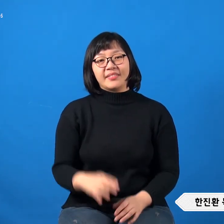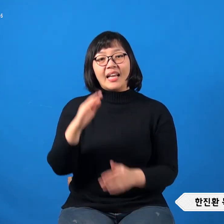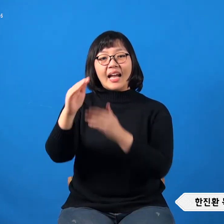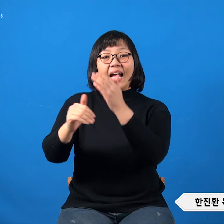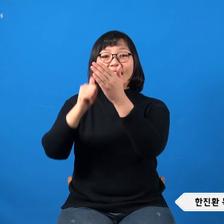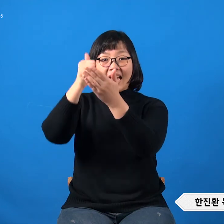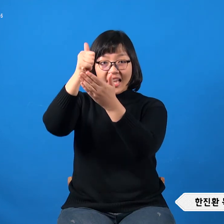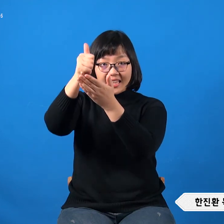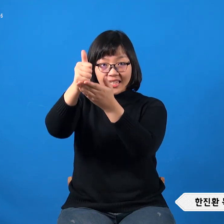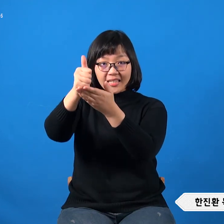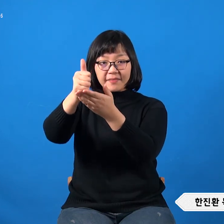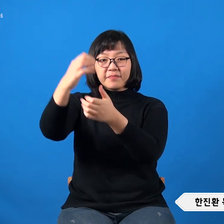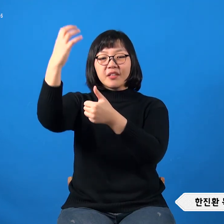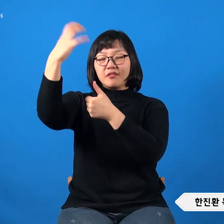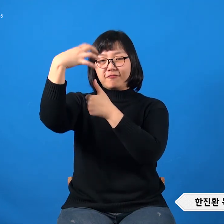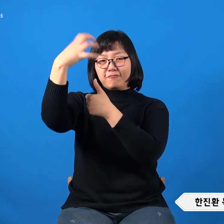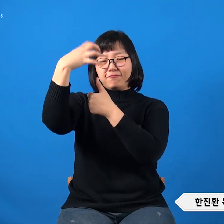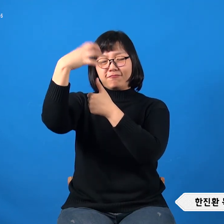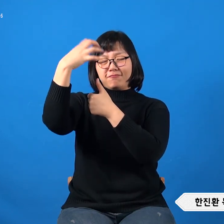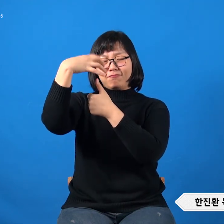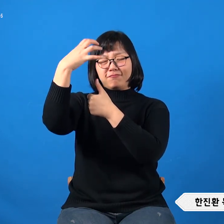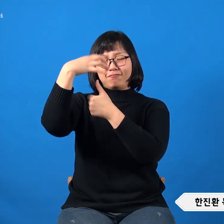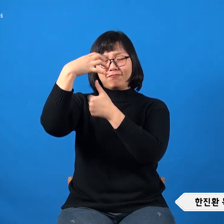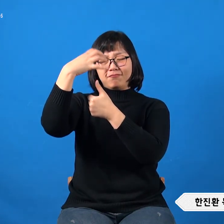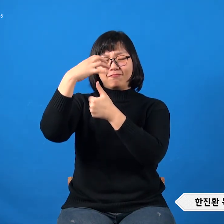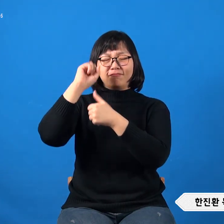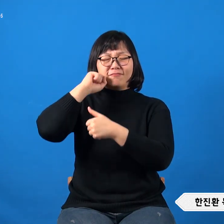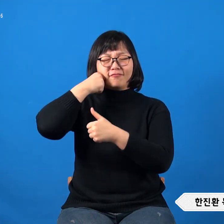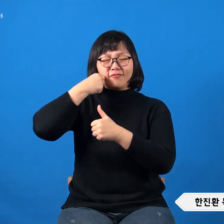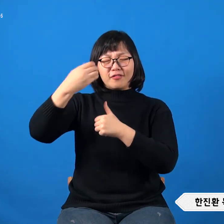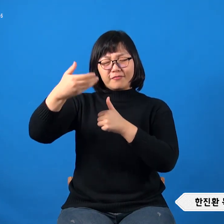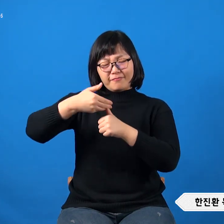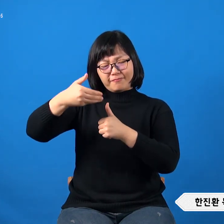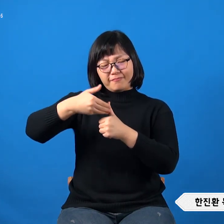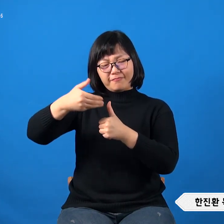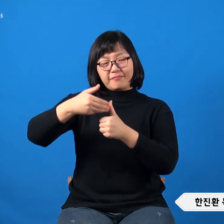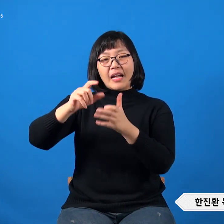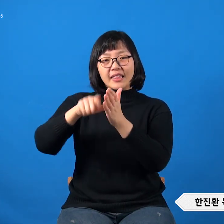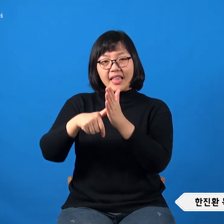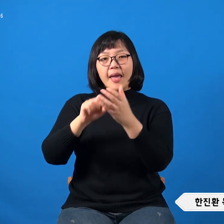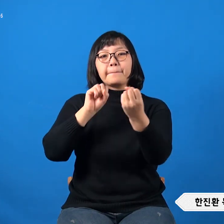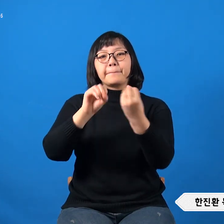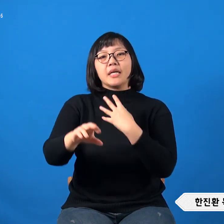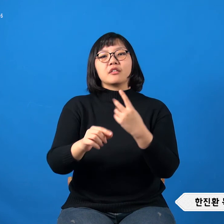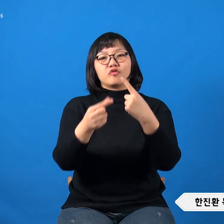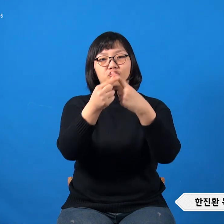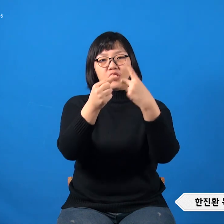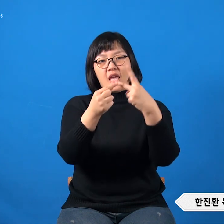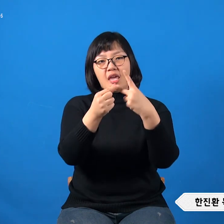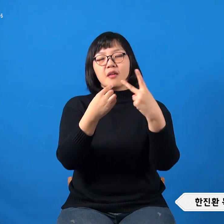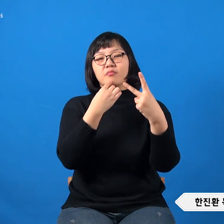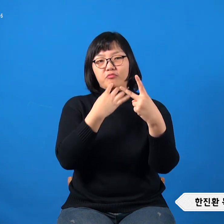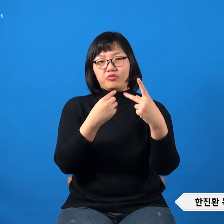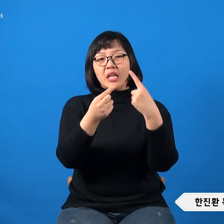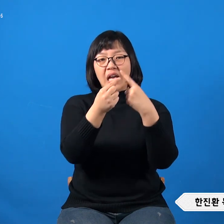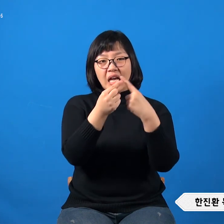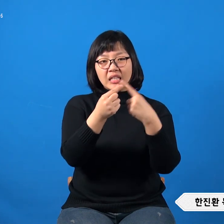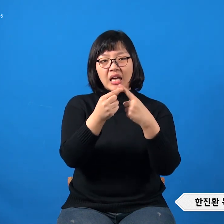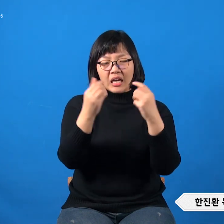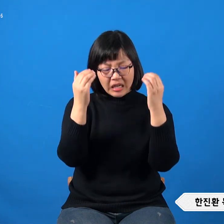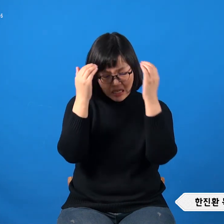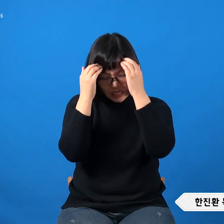하나님의 채찍에 맞을 때 사람들의 반응은 2가지로 나누어집니다. 어떤 사람은